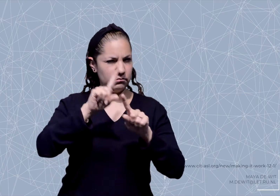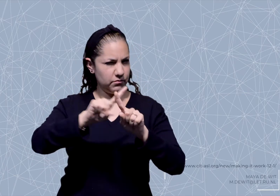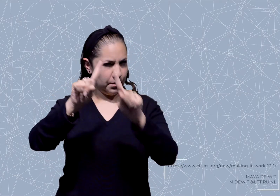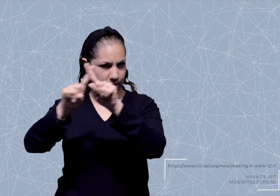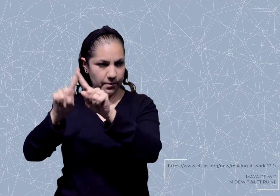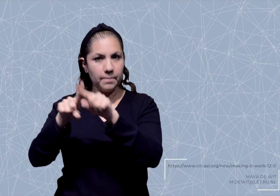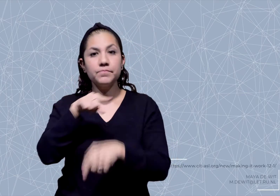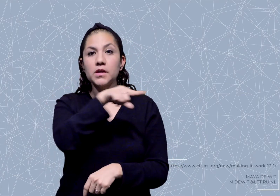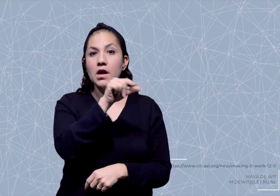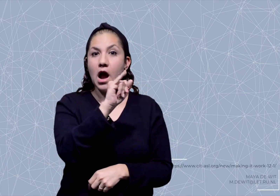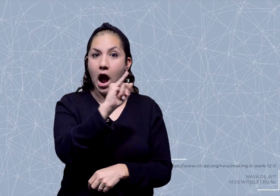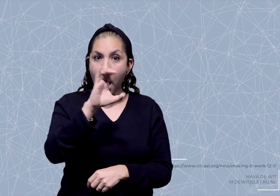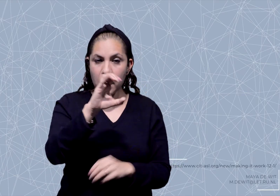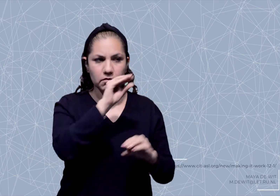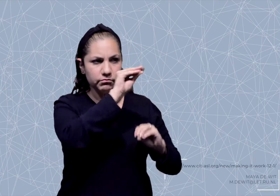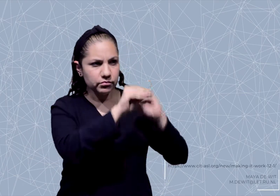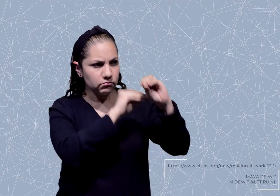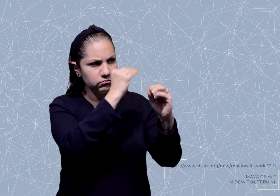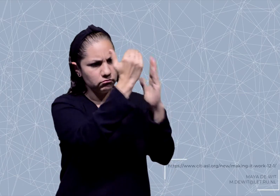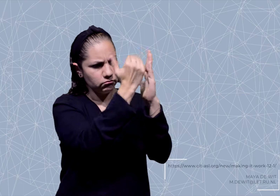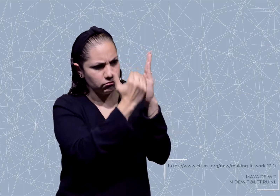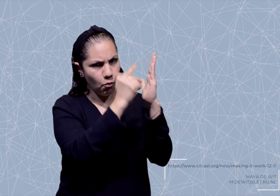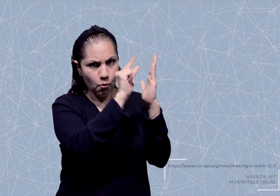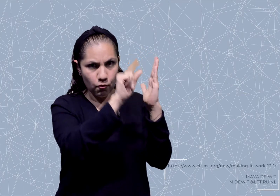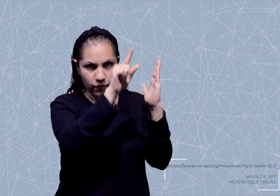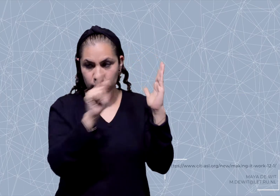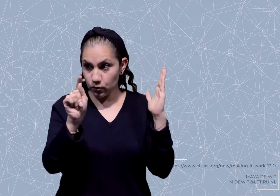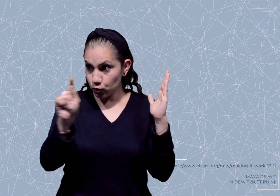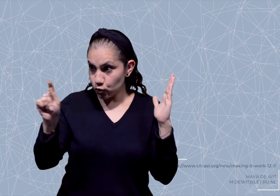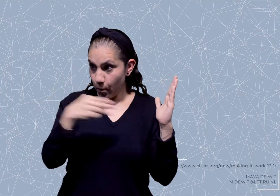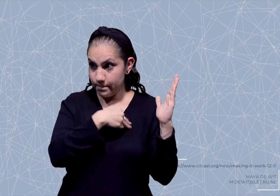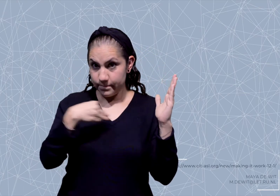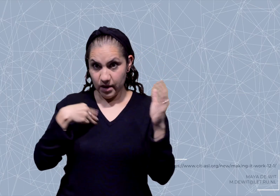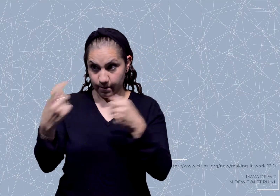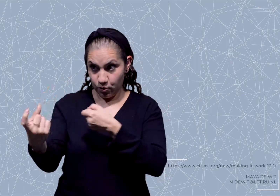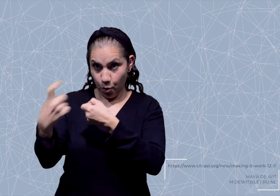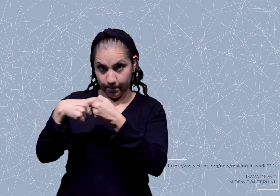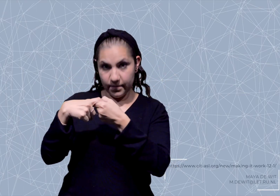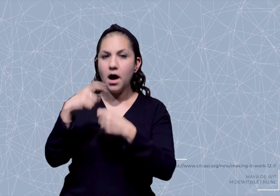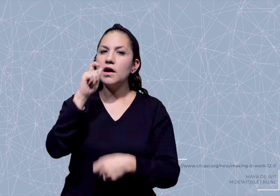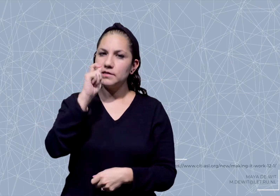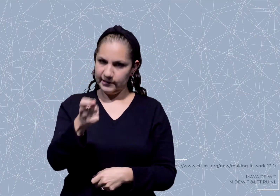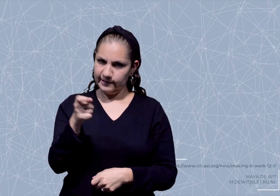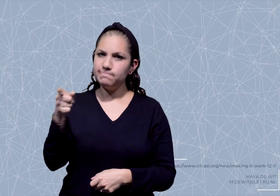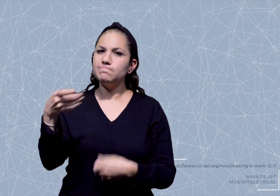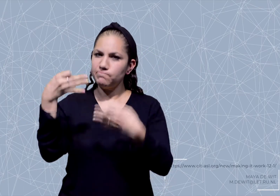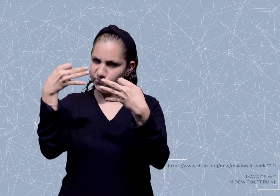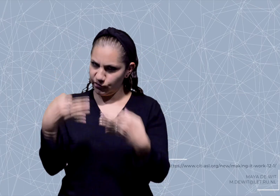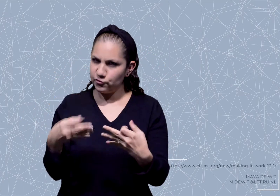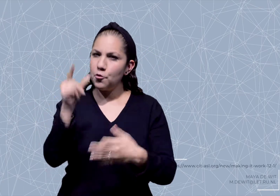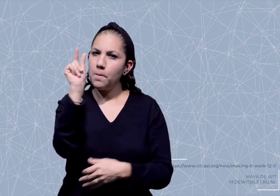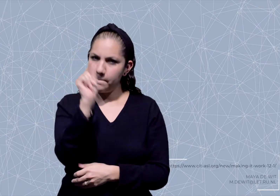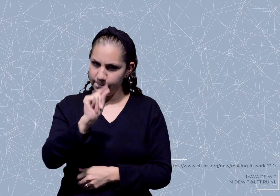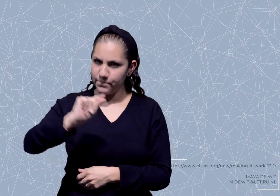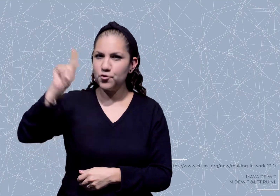aseguran la calidad profesional de sus miembros. En un inicio, la mayoría eran intérpretes de lenguas orales